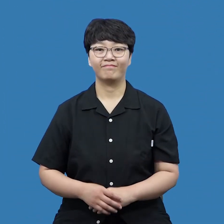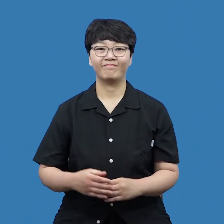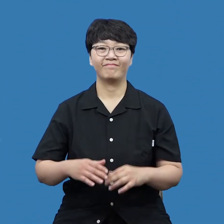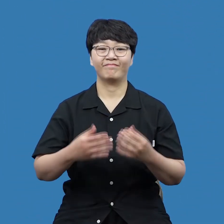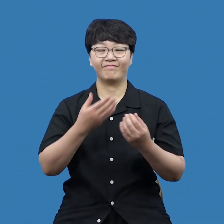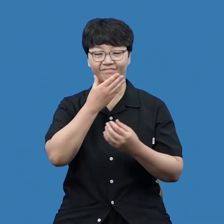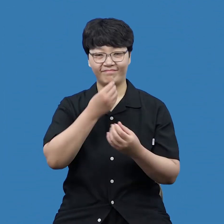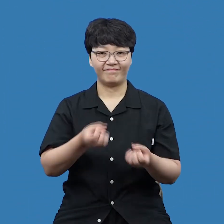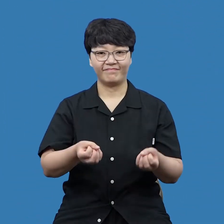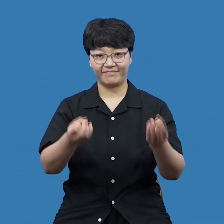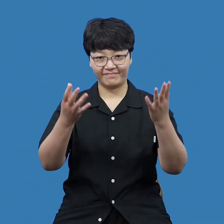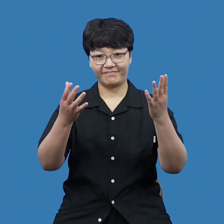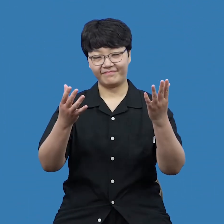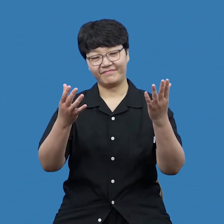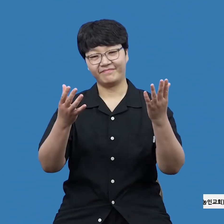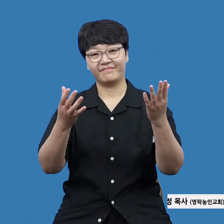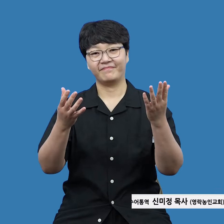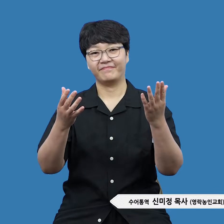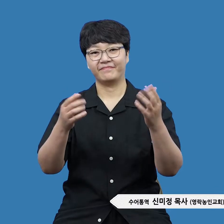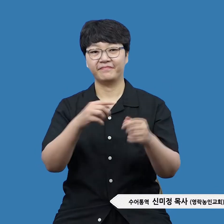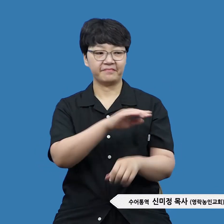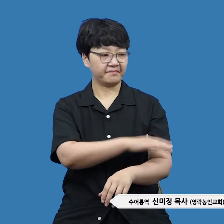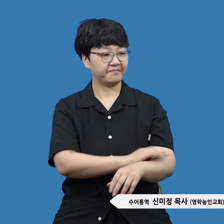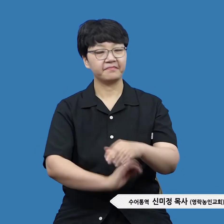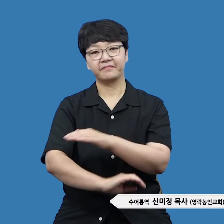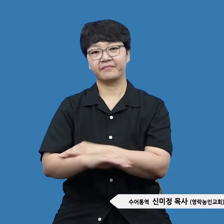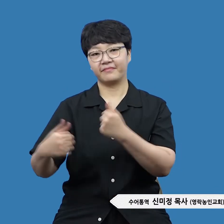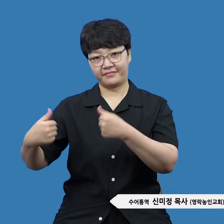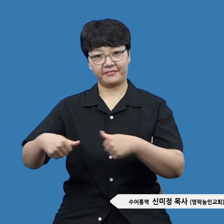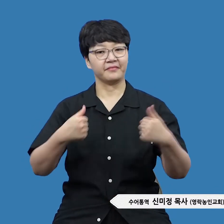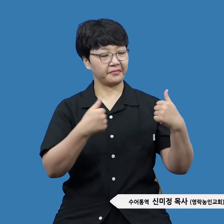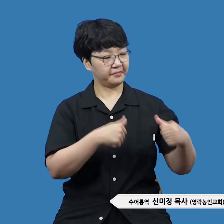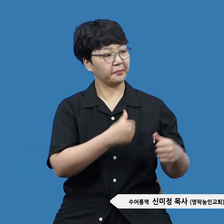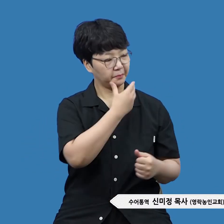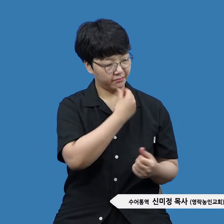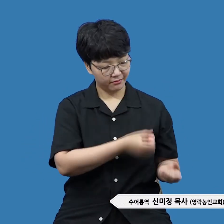해피 뉴 이어. 옆에 있는 분들 해피 뉴 이어.